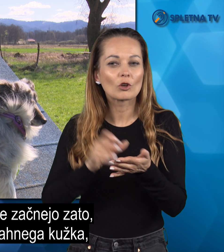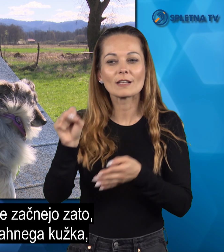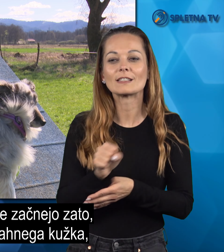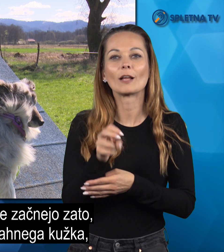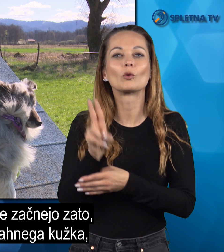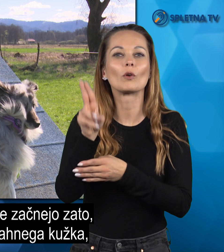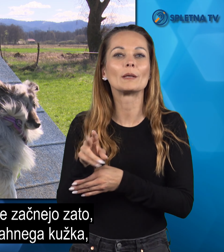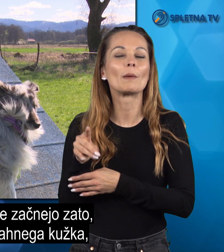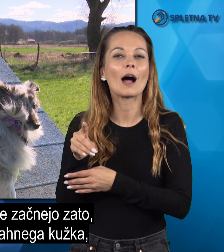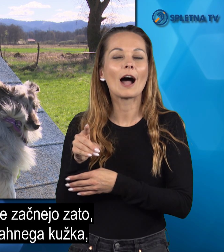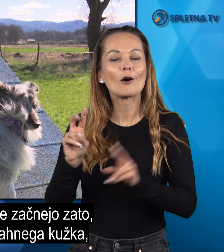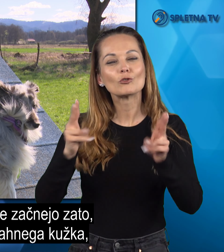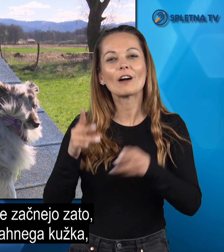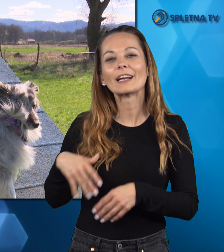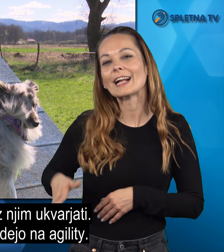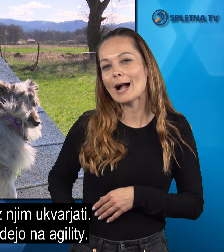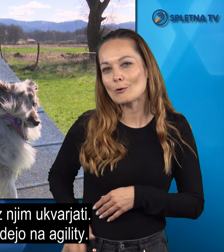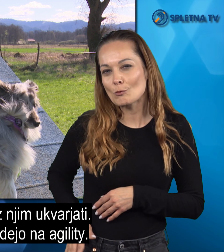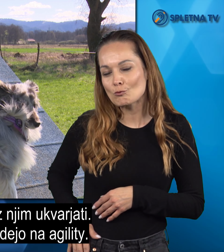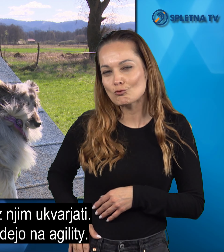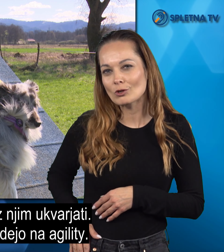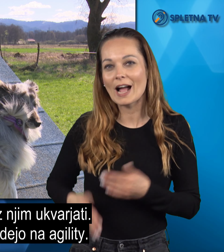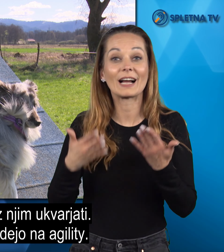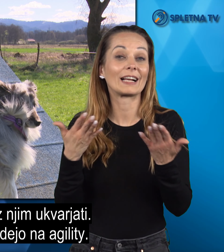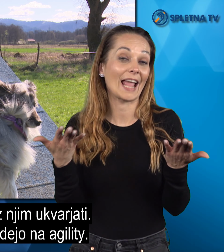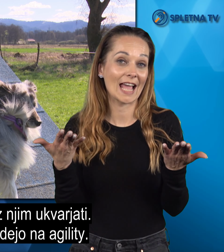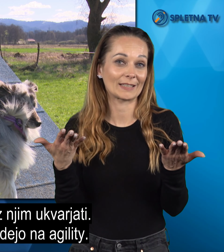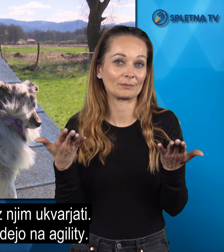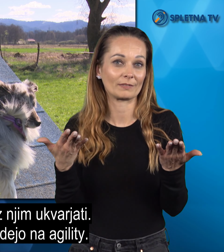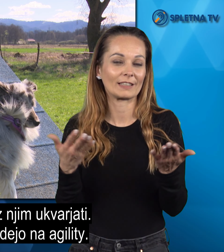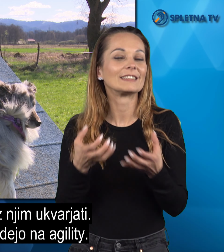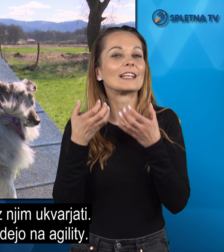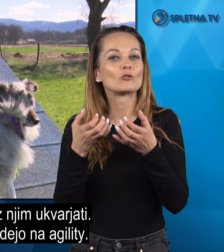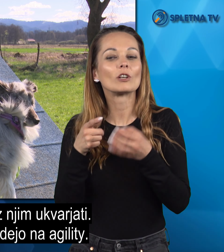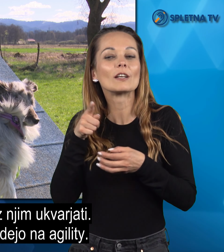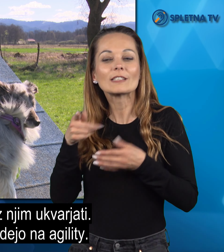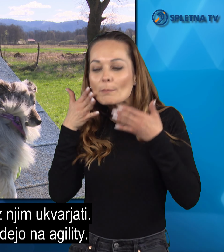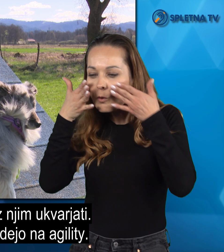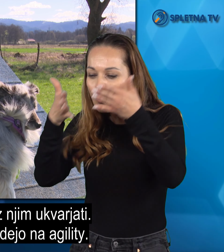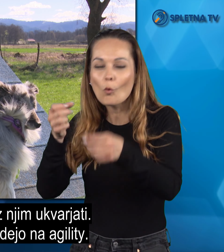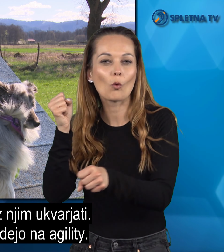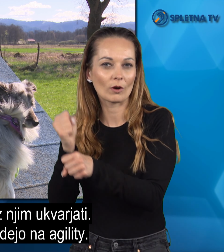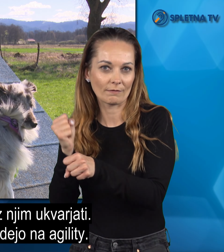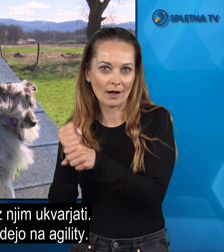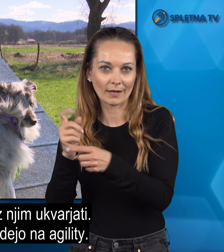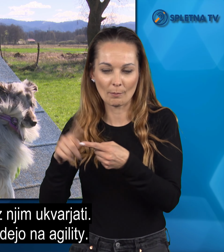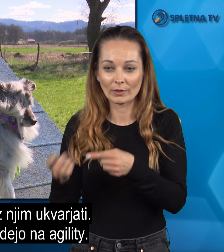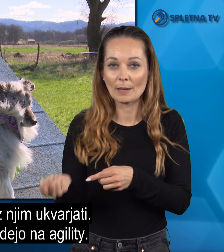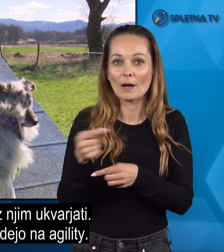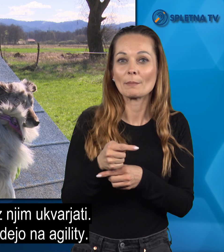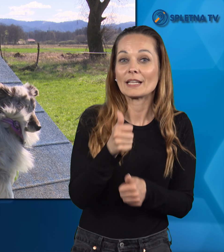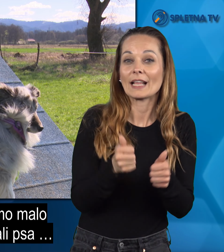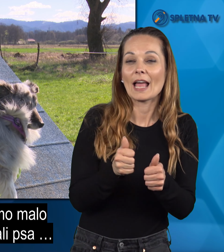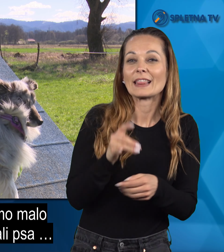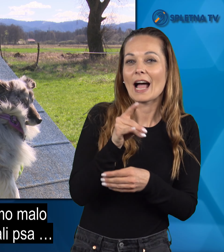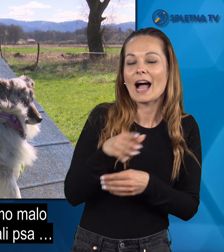ker imajo živahnega kužka, ker se želijo z njim ukvarjati. Potem pa pridejo na